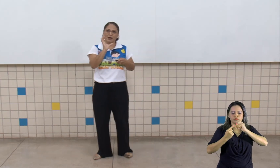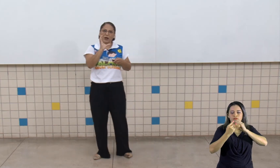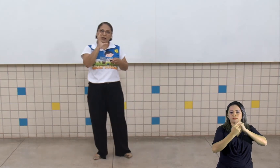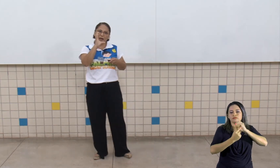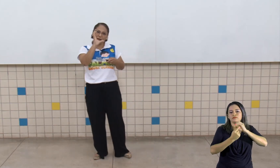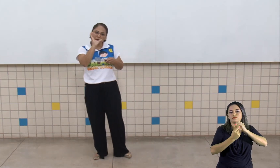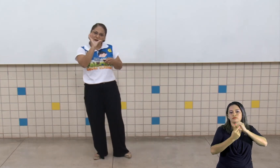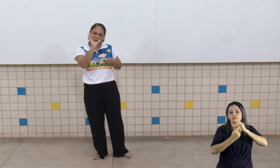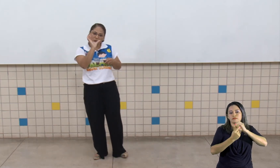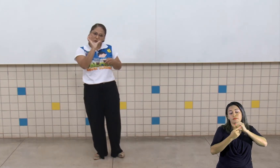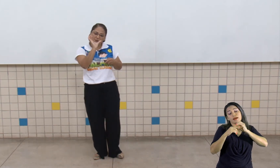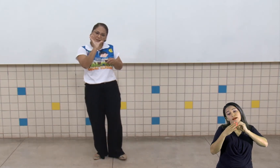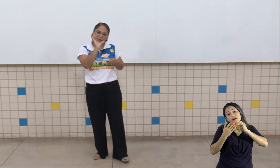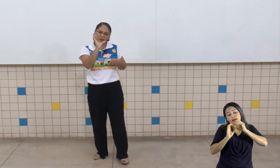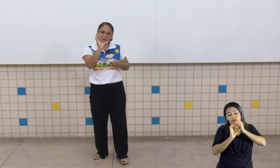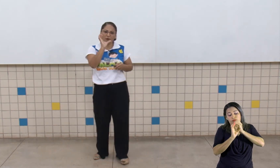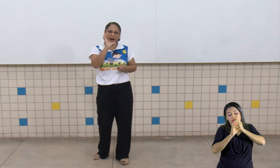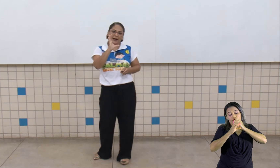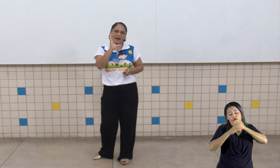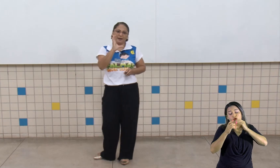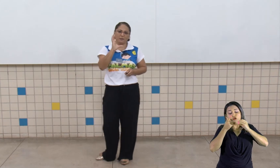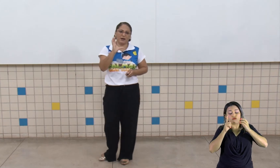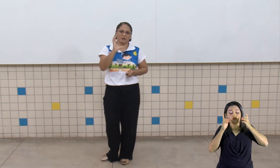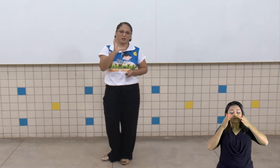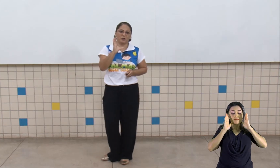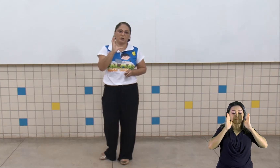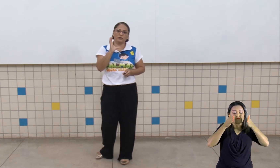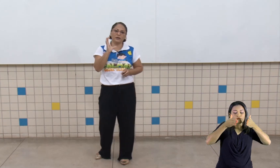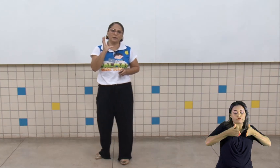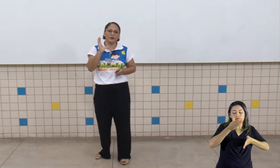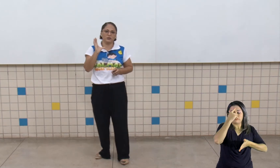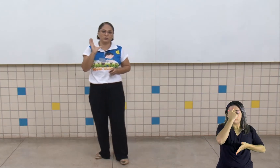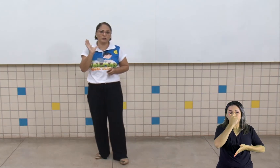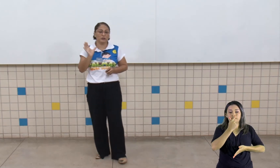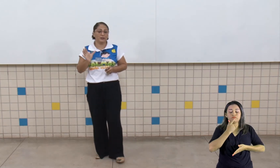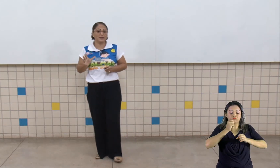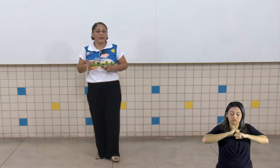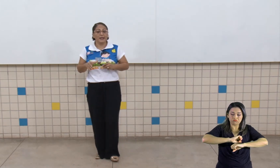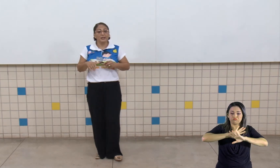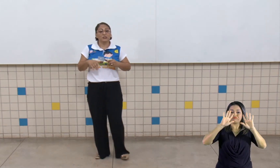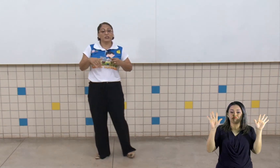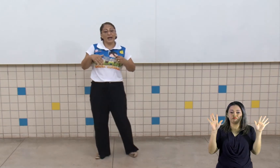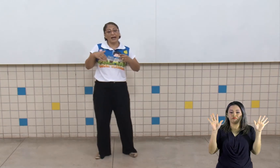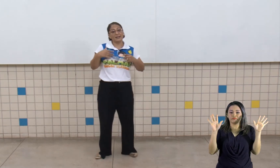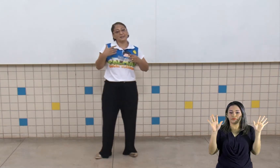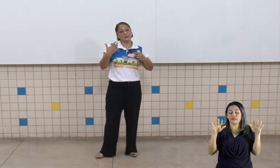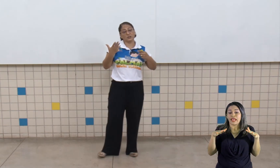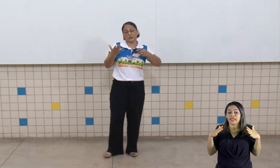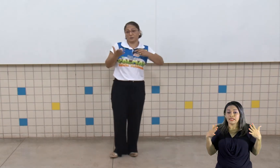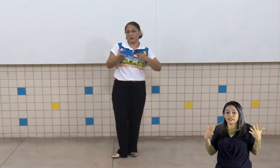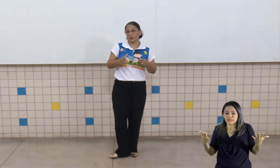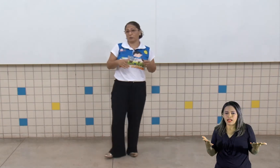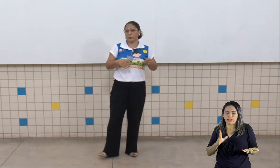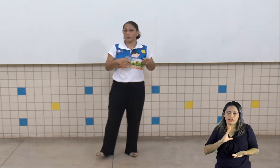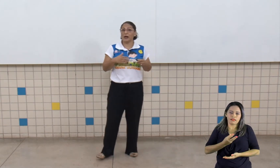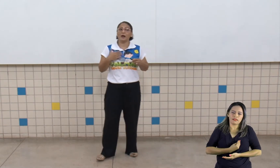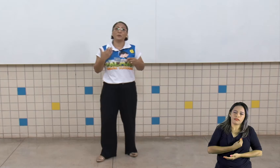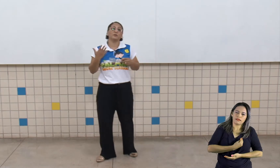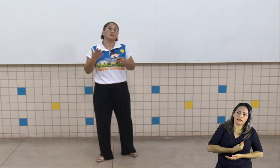que ele consiga focar a imagem e eu ver a imagem com nitidez. Já existe